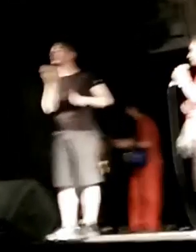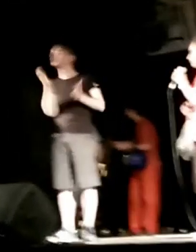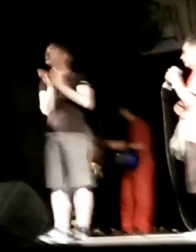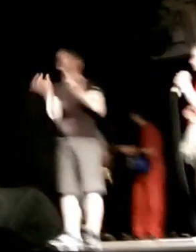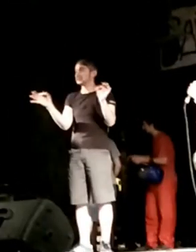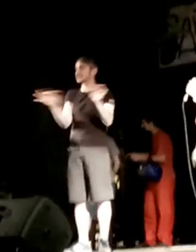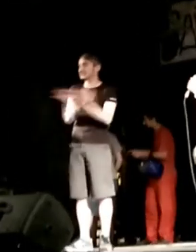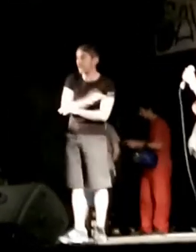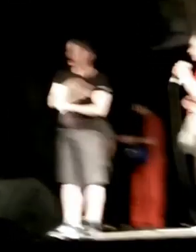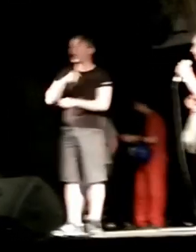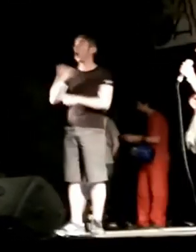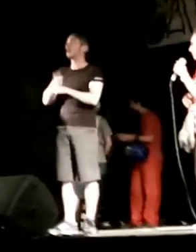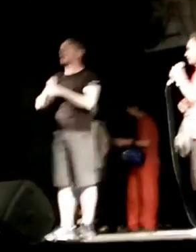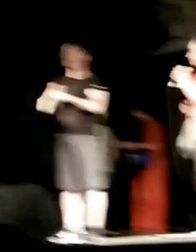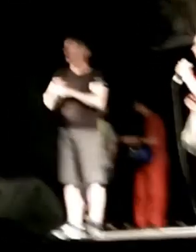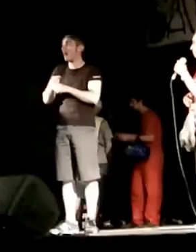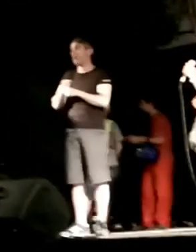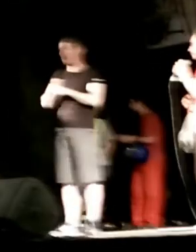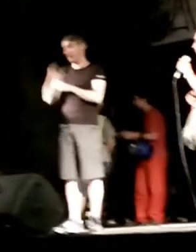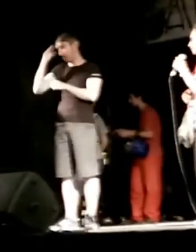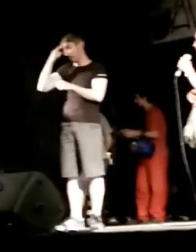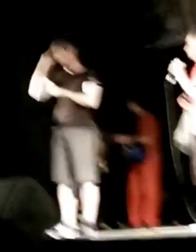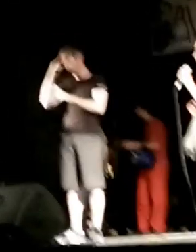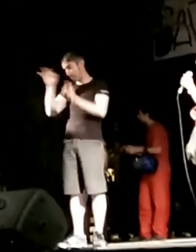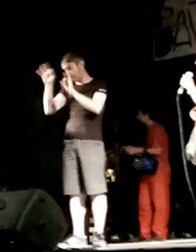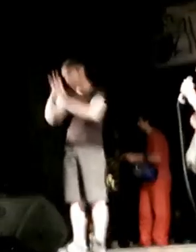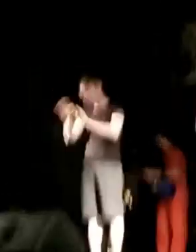o no sap de què treballar. Miri, jo